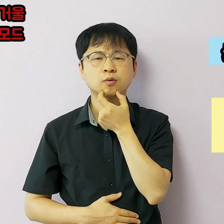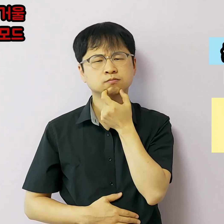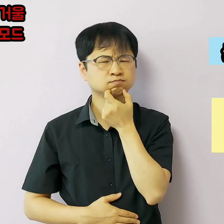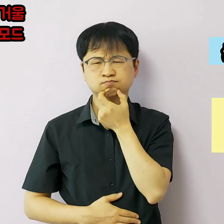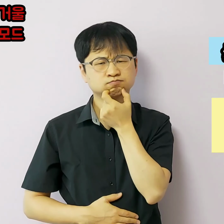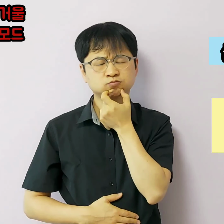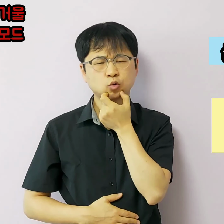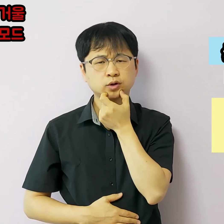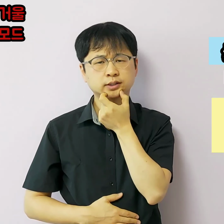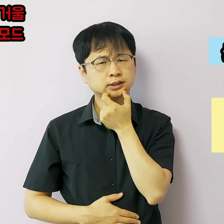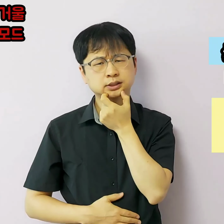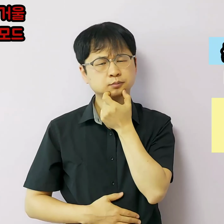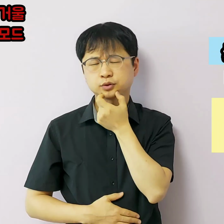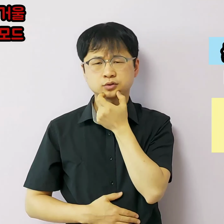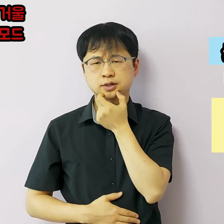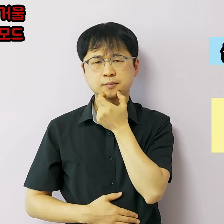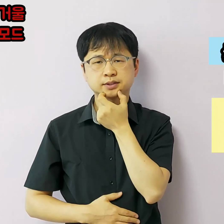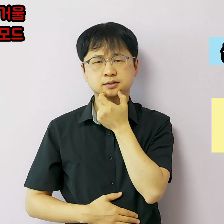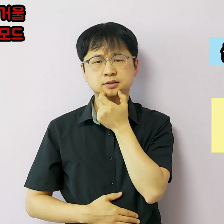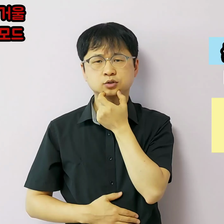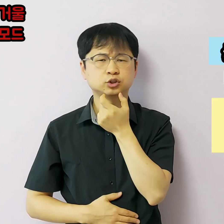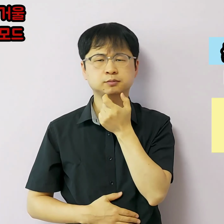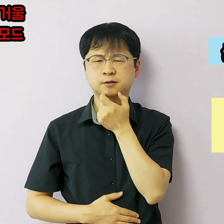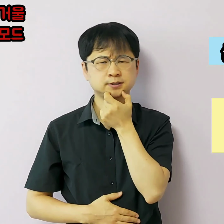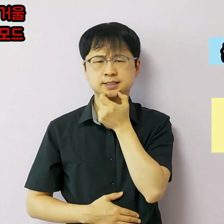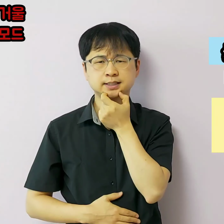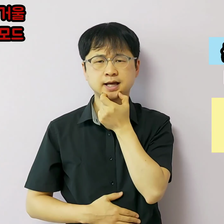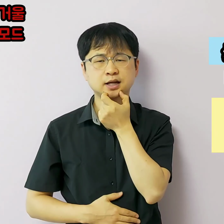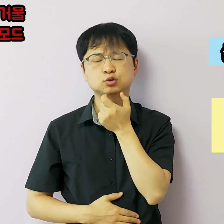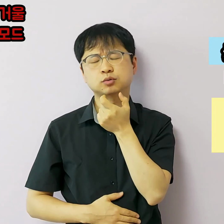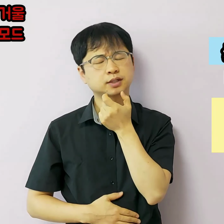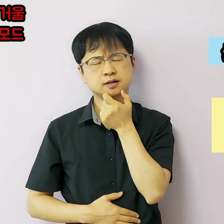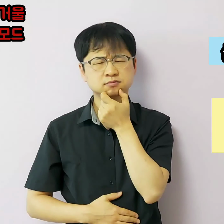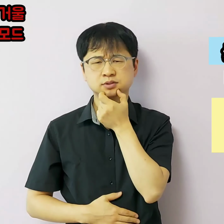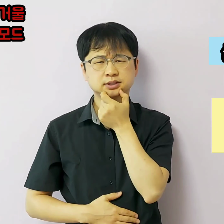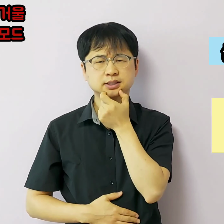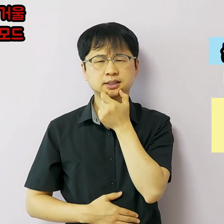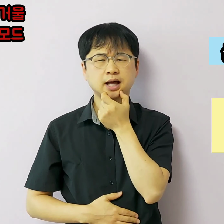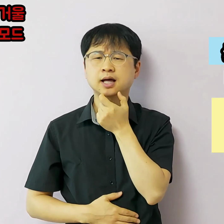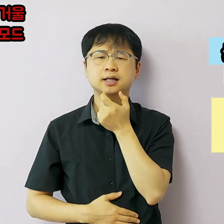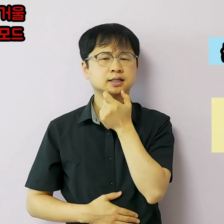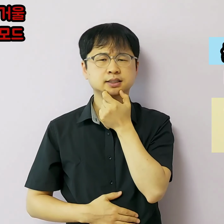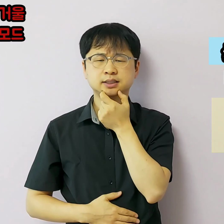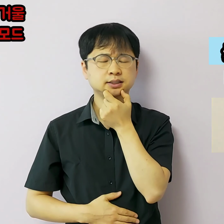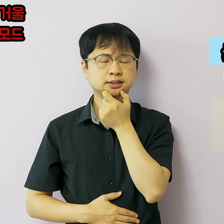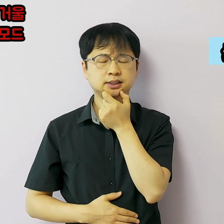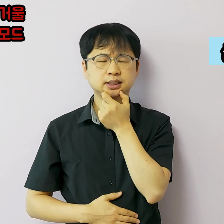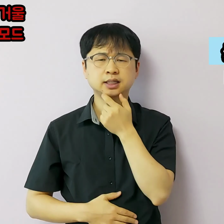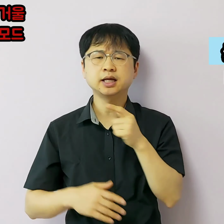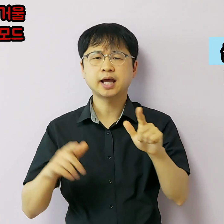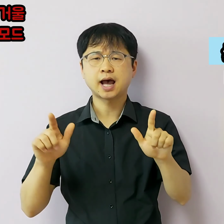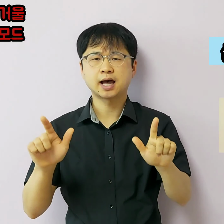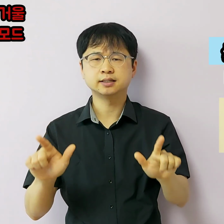잡고 고개를 싫은 표정을 하면서 흔들어 주시면 싫다라는 수어입니다. 싫다, 싫지